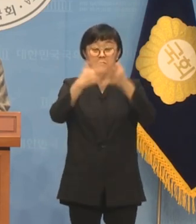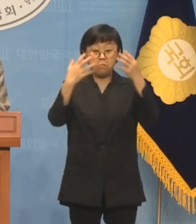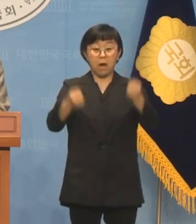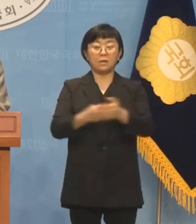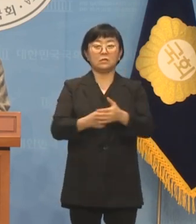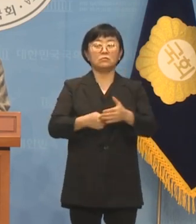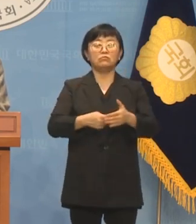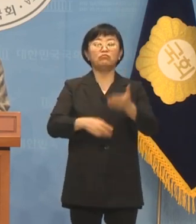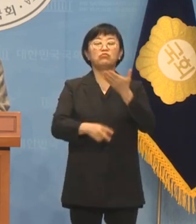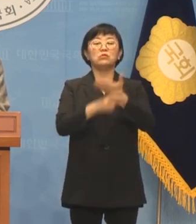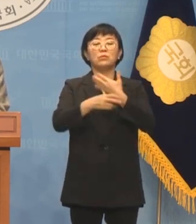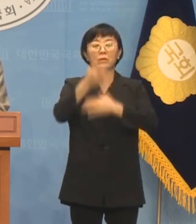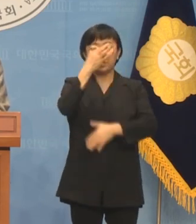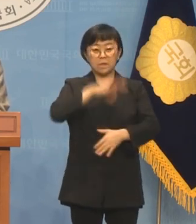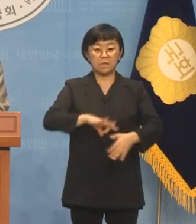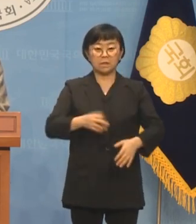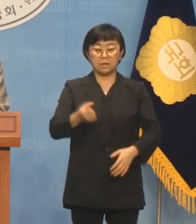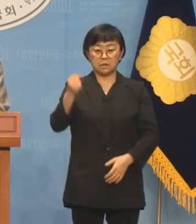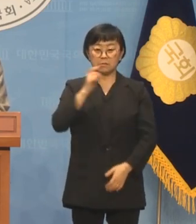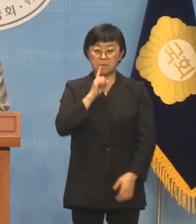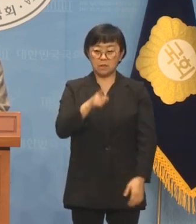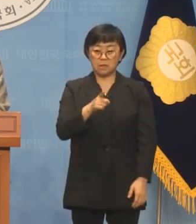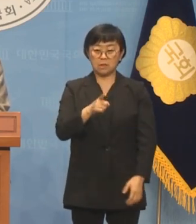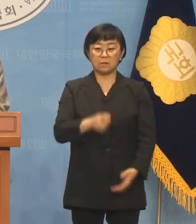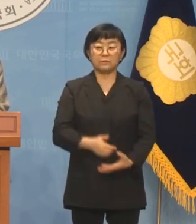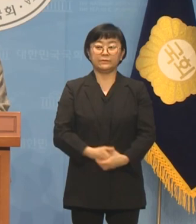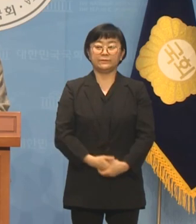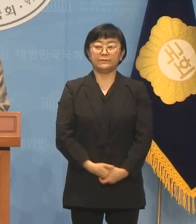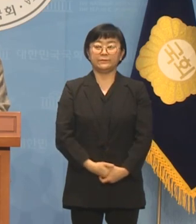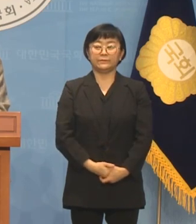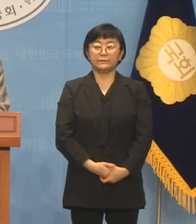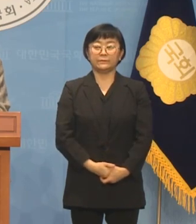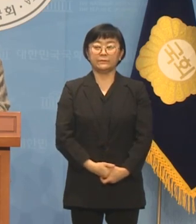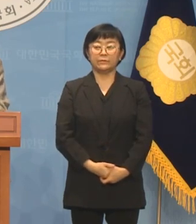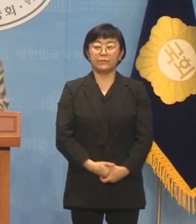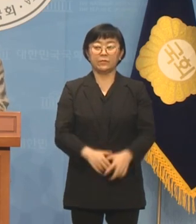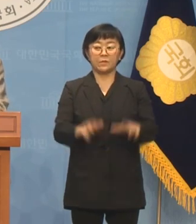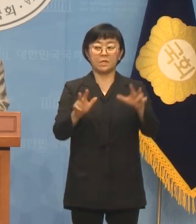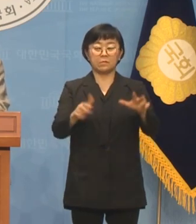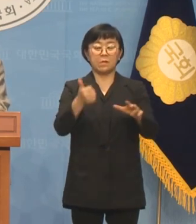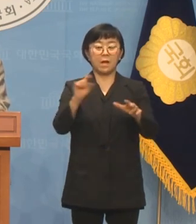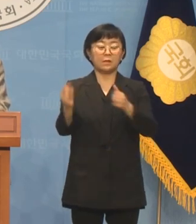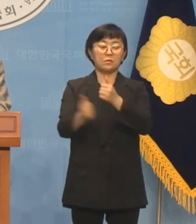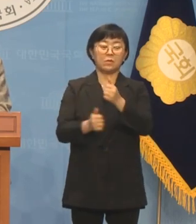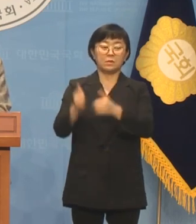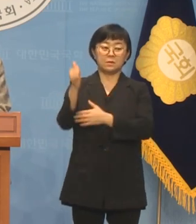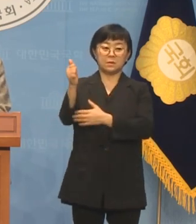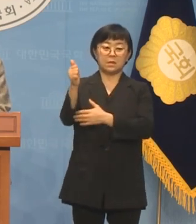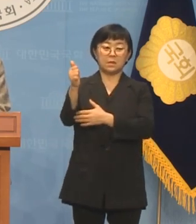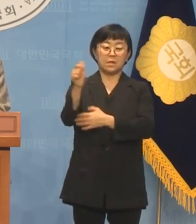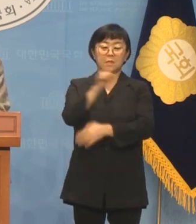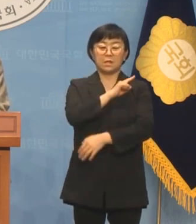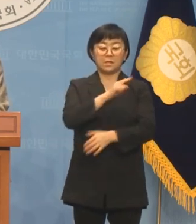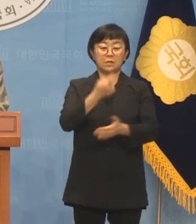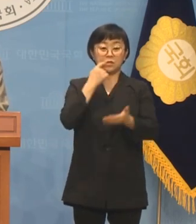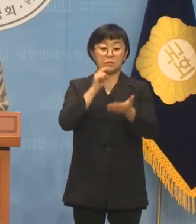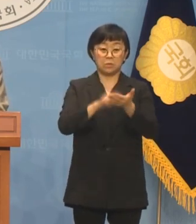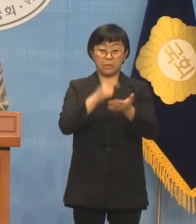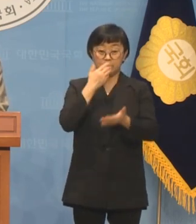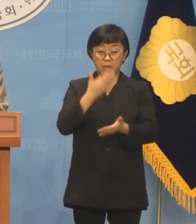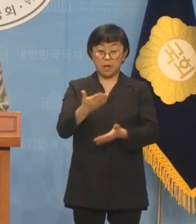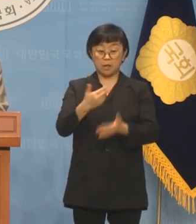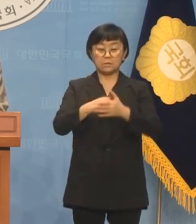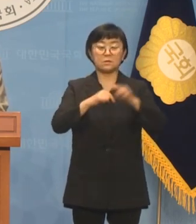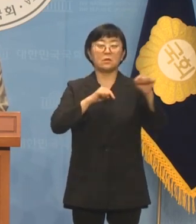수십억 부당 이익을 이번에 또 누리겠다는 것 아니었습니까? 지금 한동훈 위원장이 가장 손쉽게 할 수